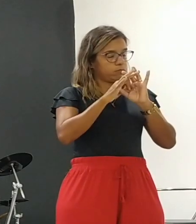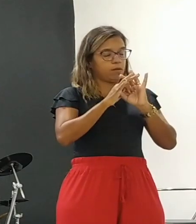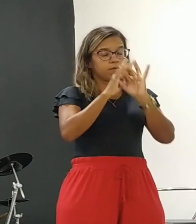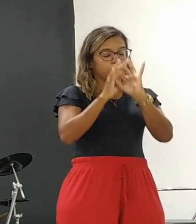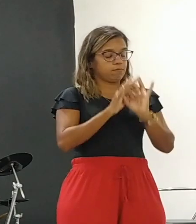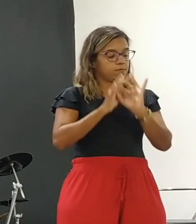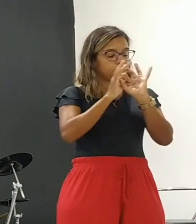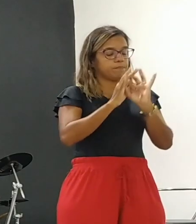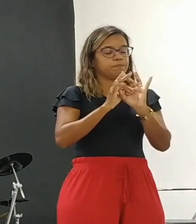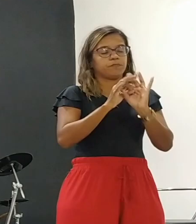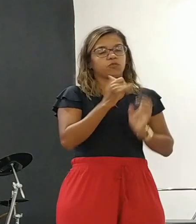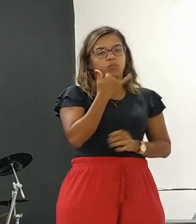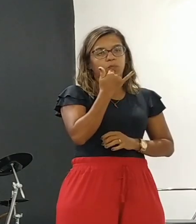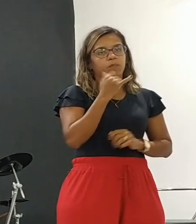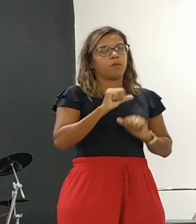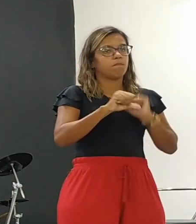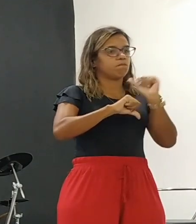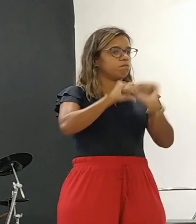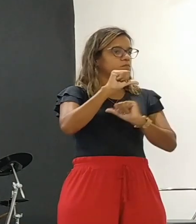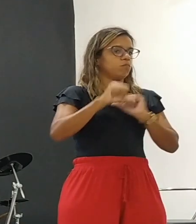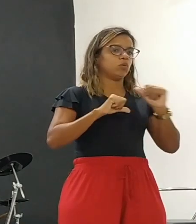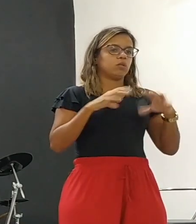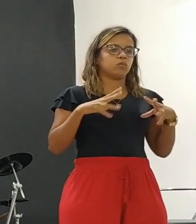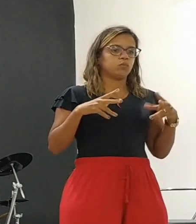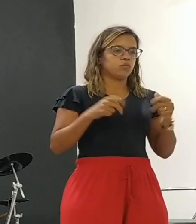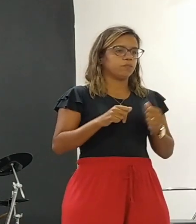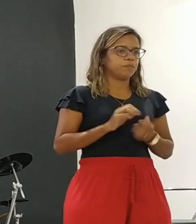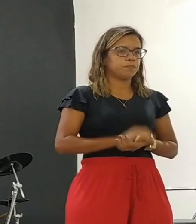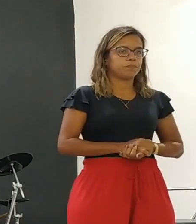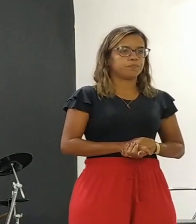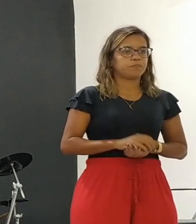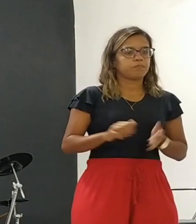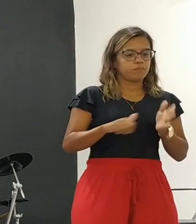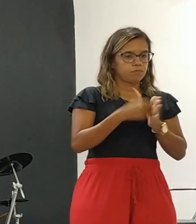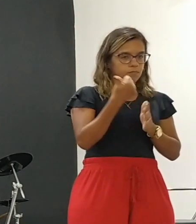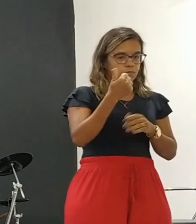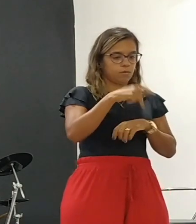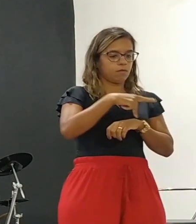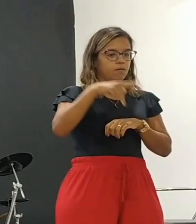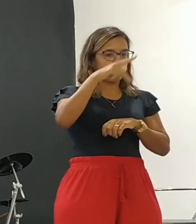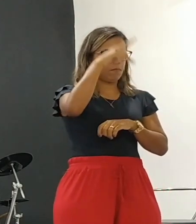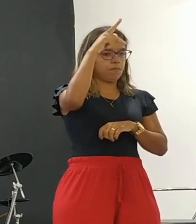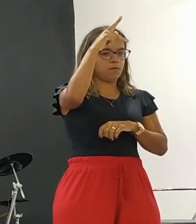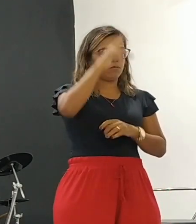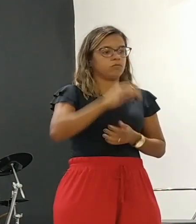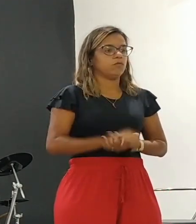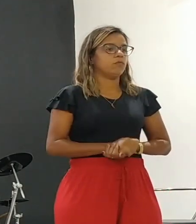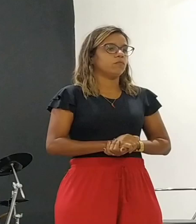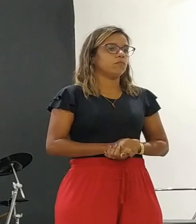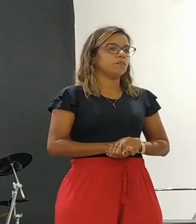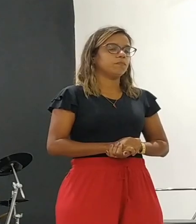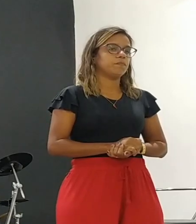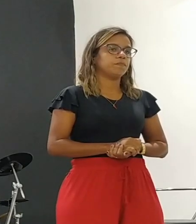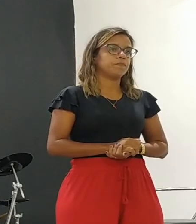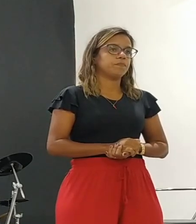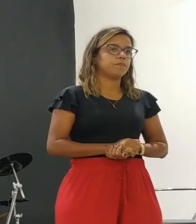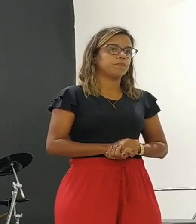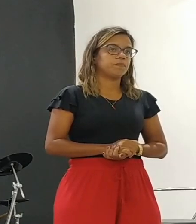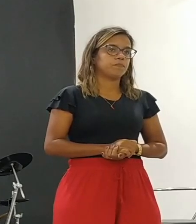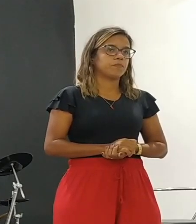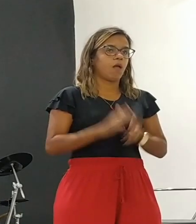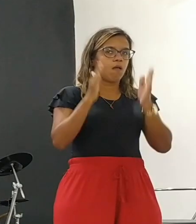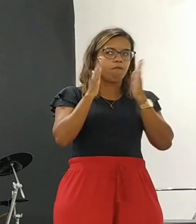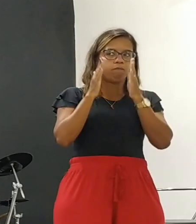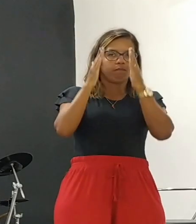vamos falar disso nesta noite no nome de Jesus. A primeira Páscoa ela aponta para